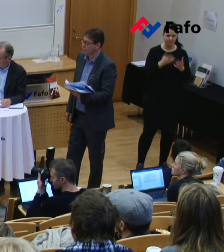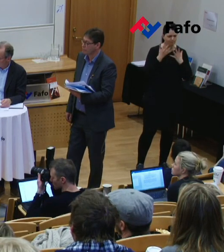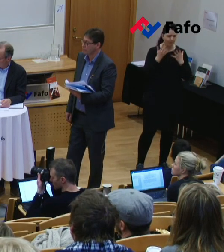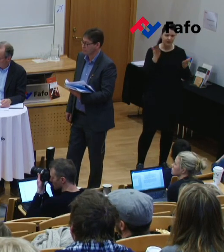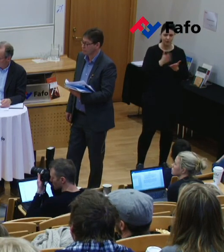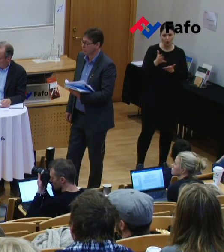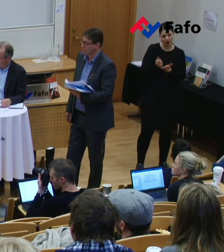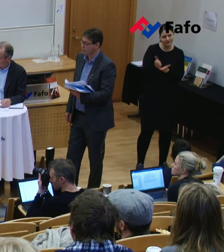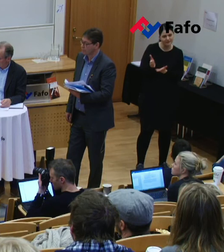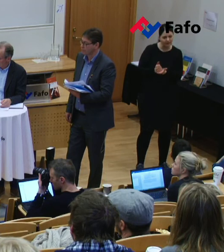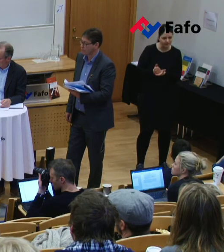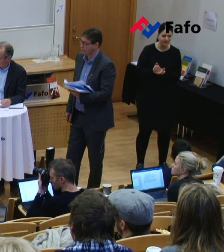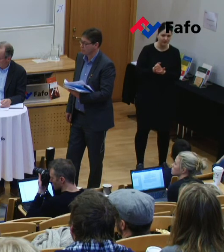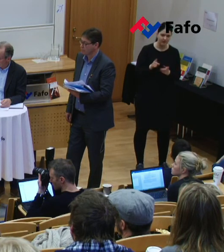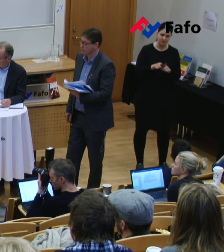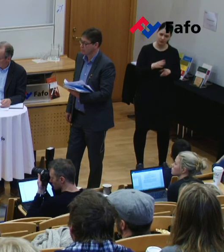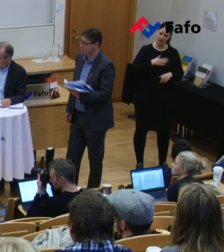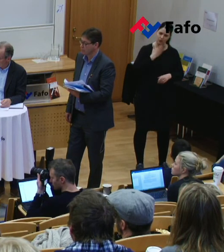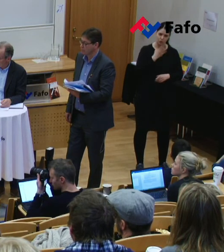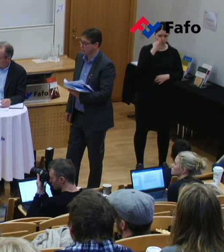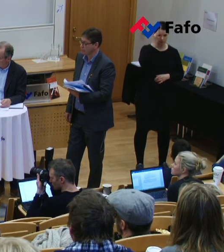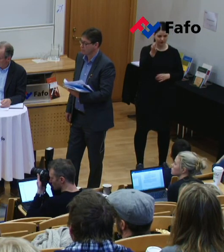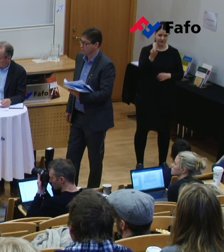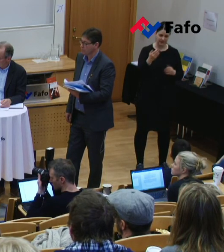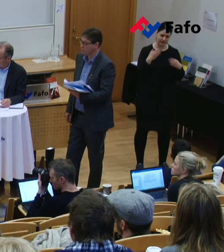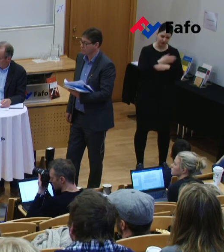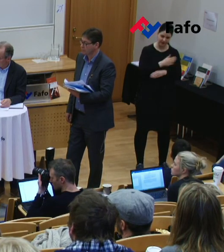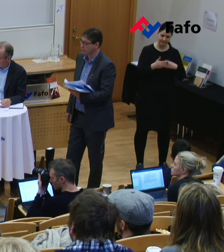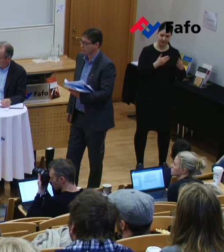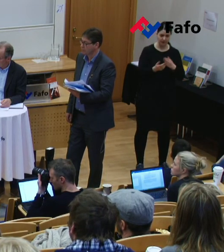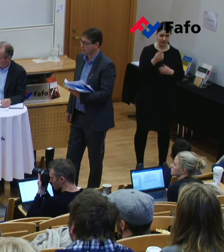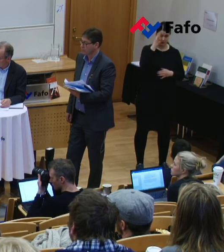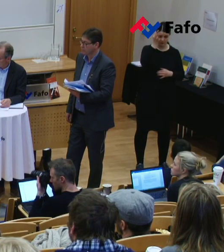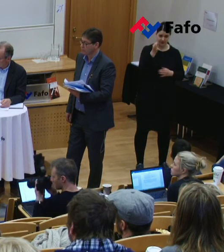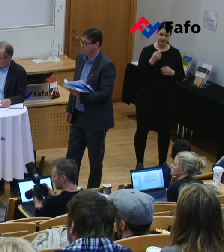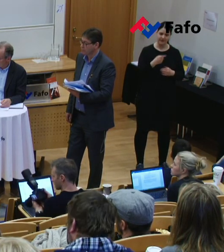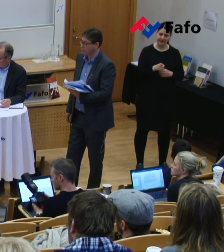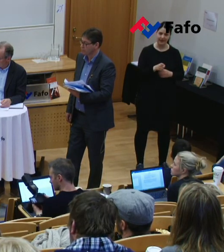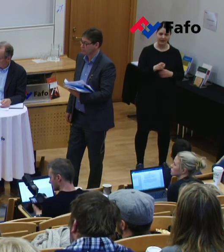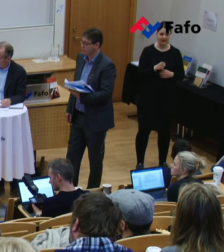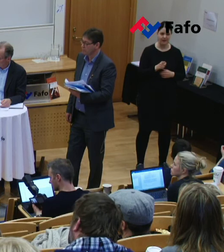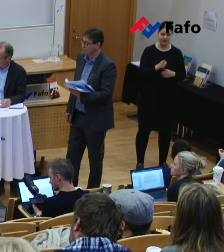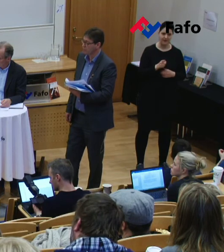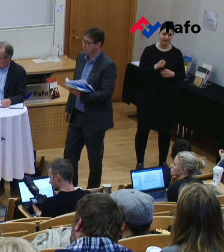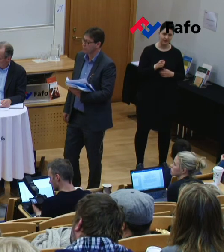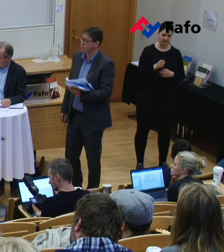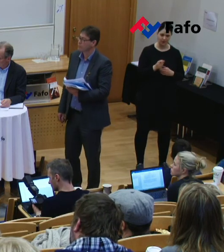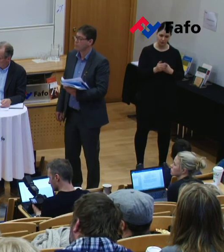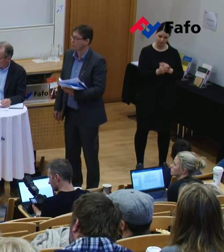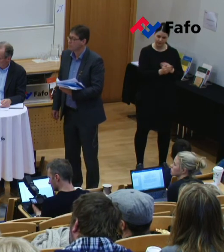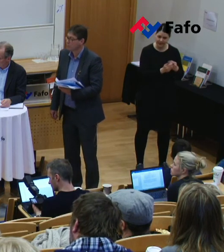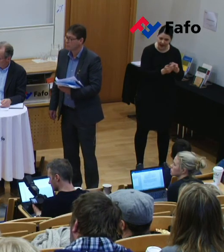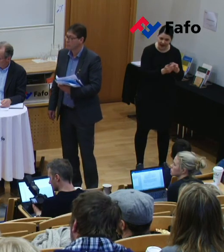mange nok ansatte som har god kompetanse, tverrfaglig kompetanse, til å våge å gå tett